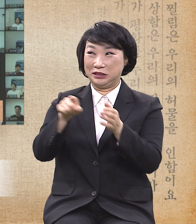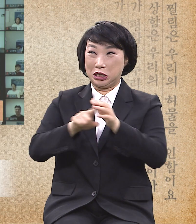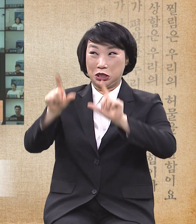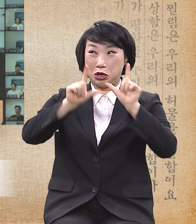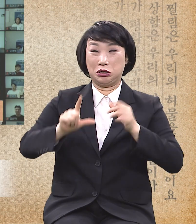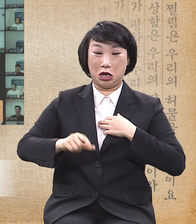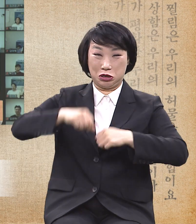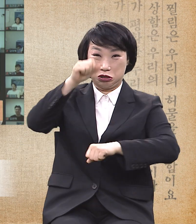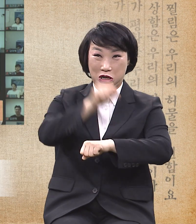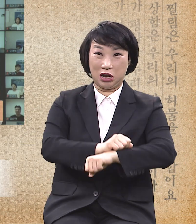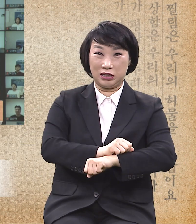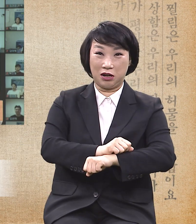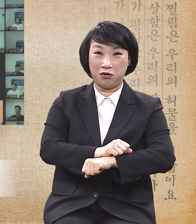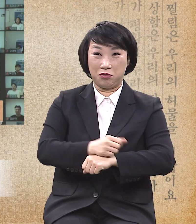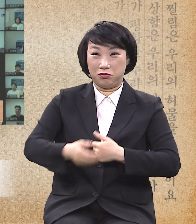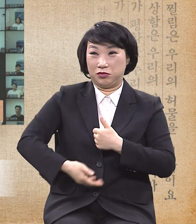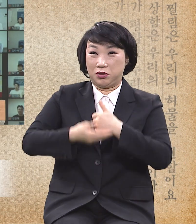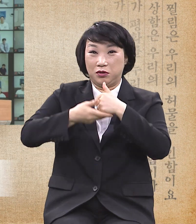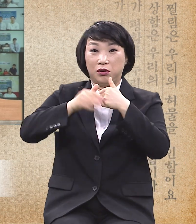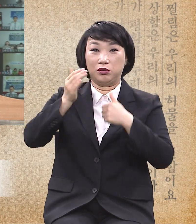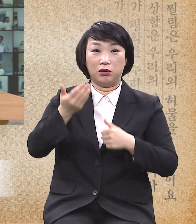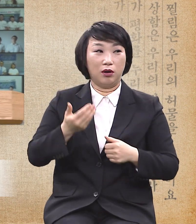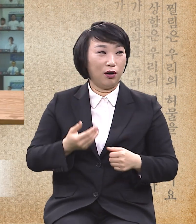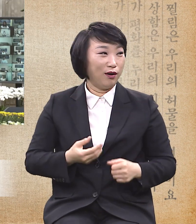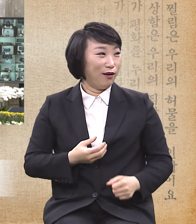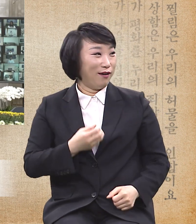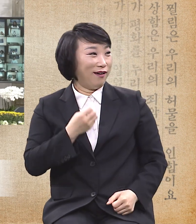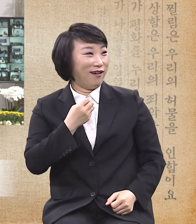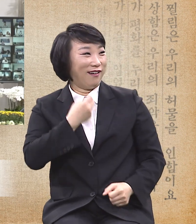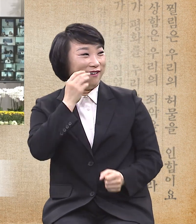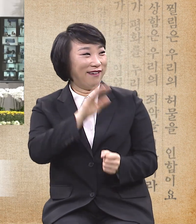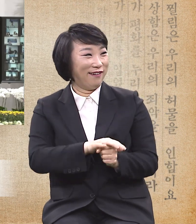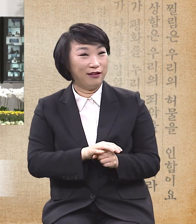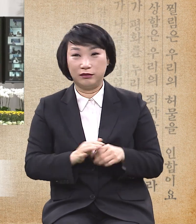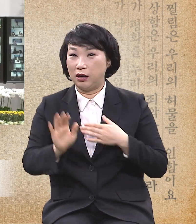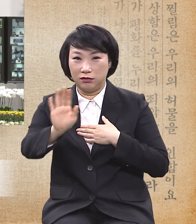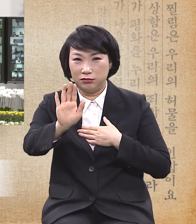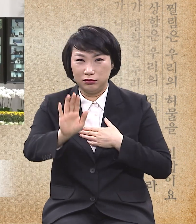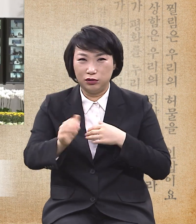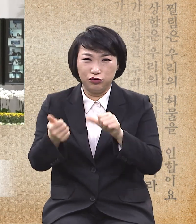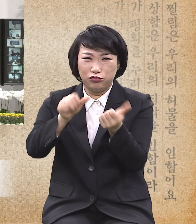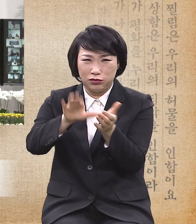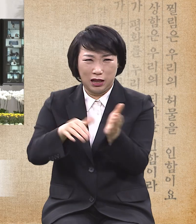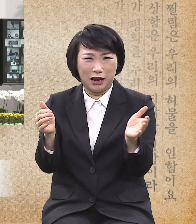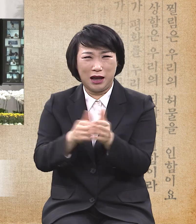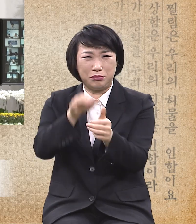신앙생활 잘해야 된다고 그러고 저는 죽을 때까지 그러고 싶지 않아요.